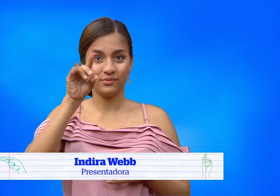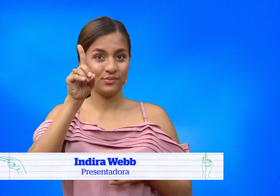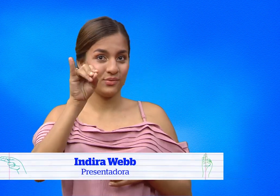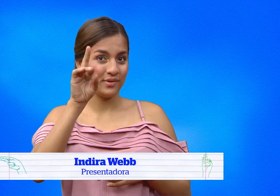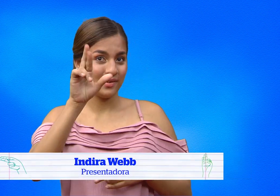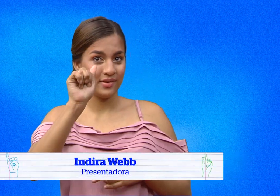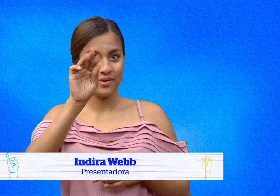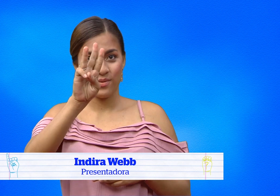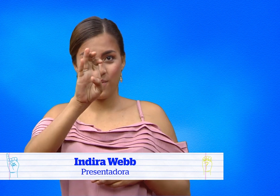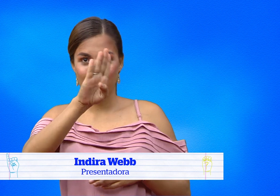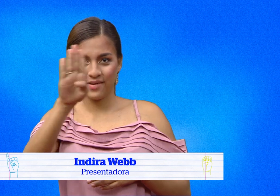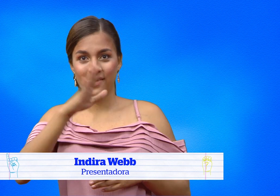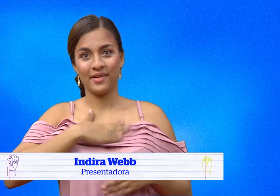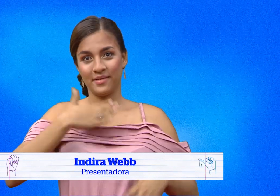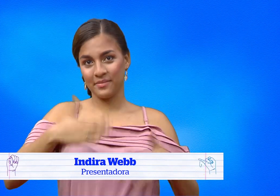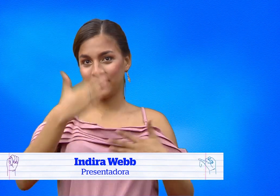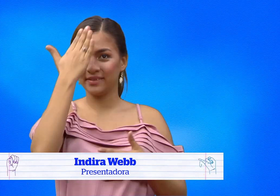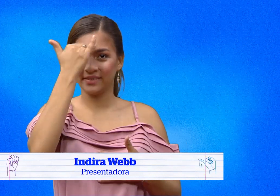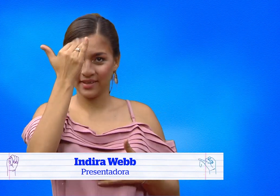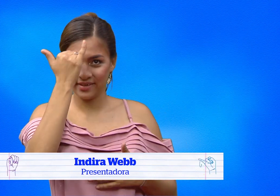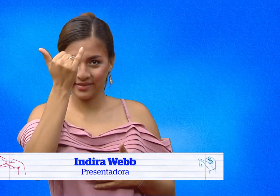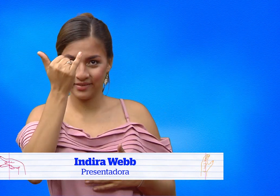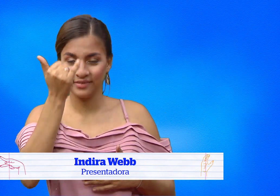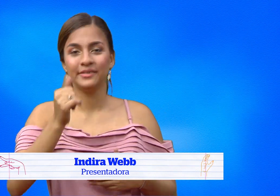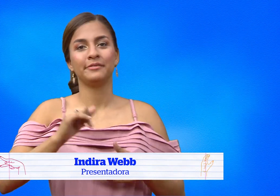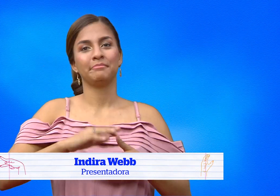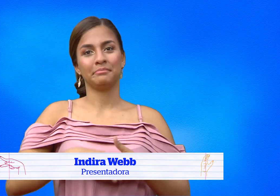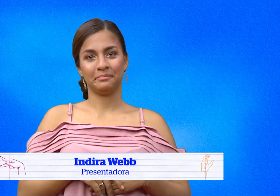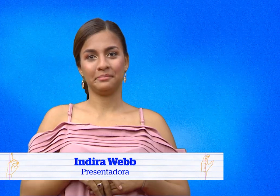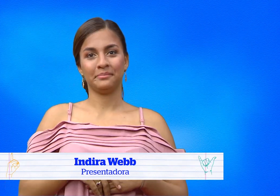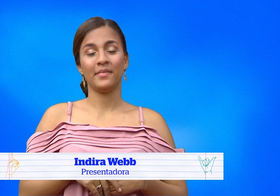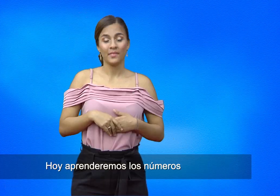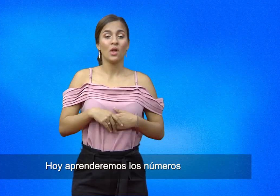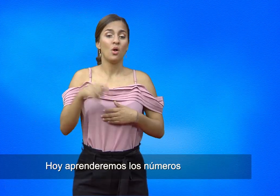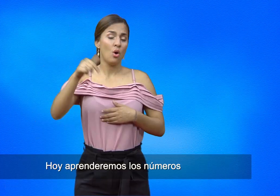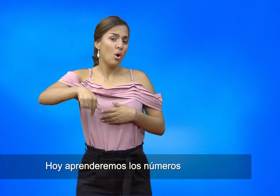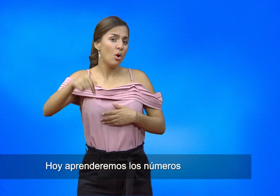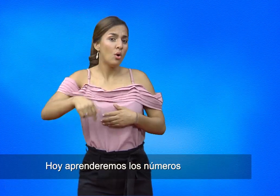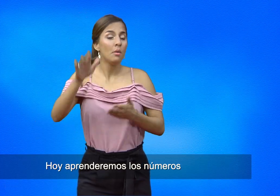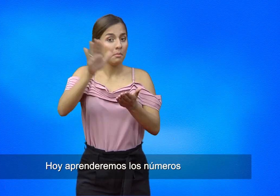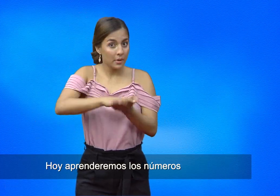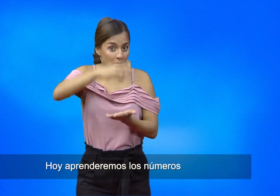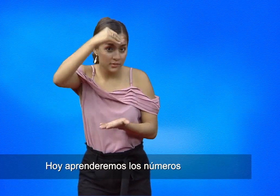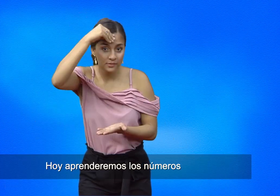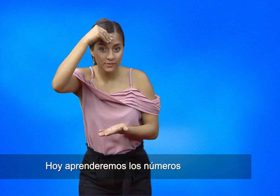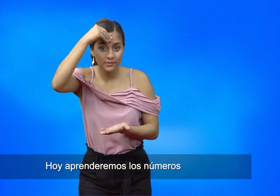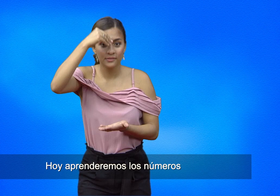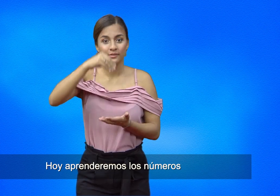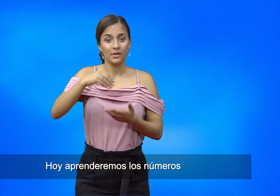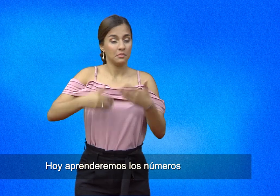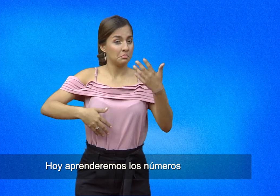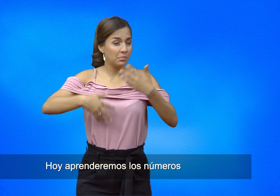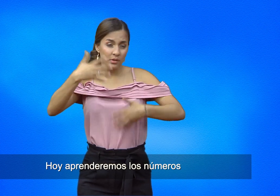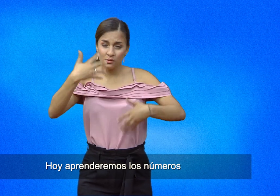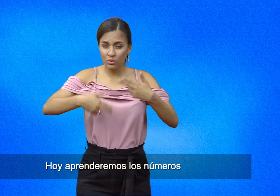mi nombre escindirá web esta es mi seña hoy aprenderemos los